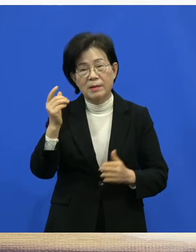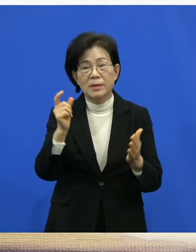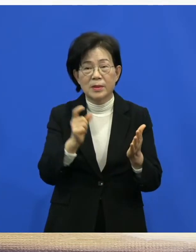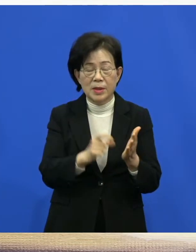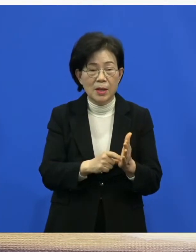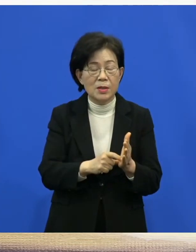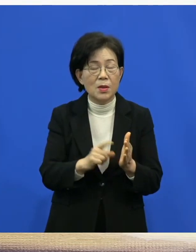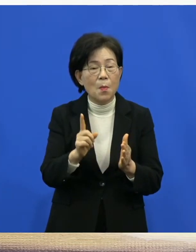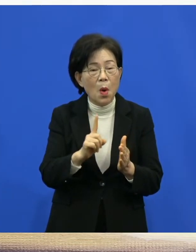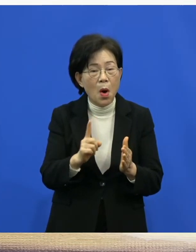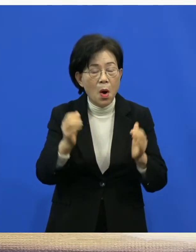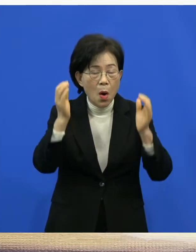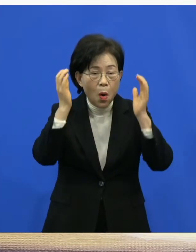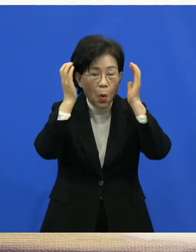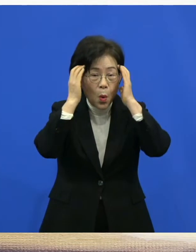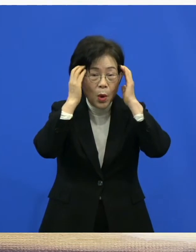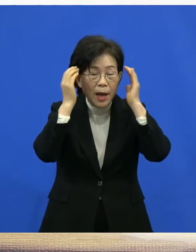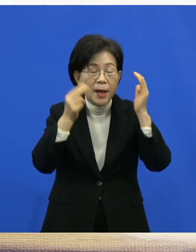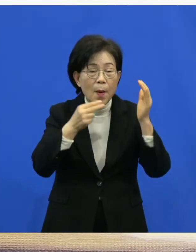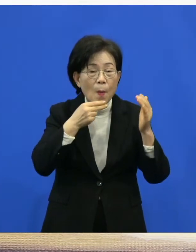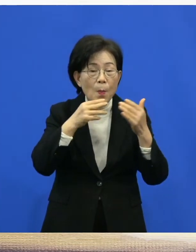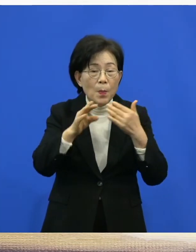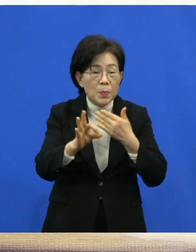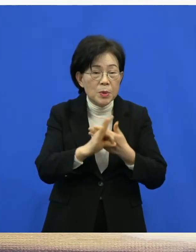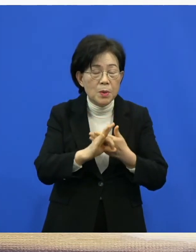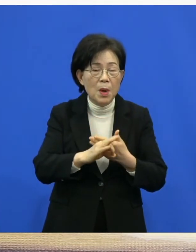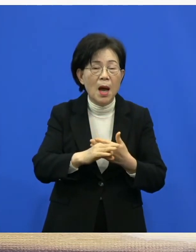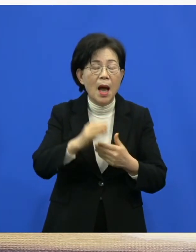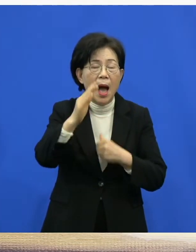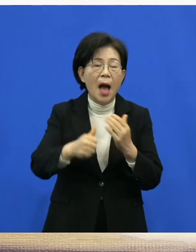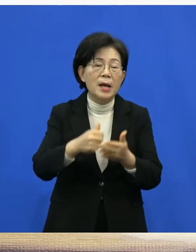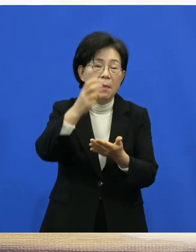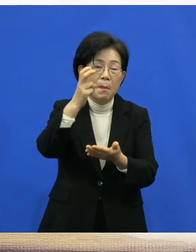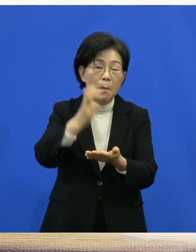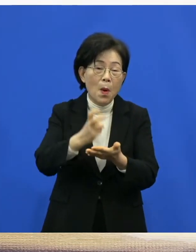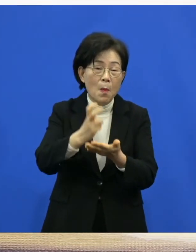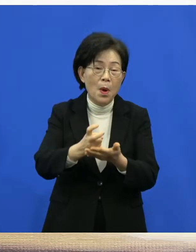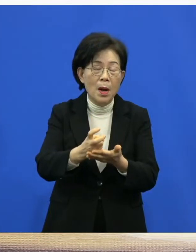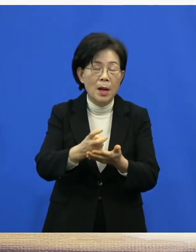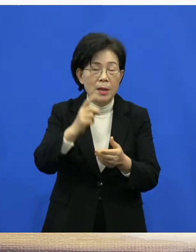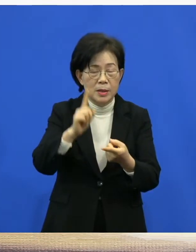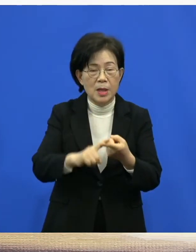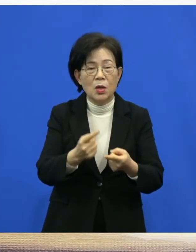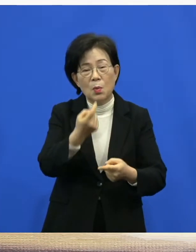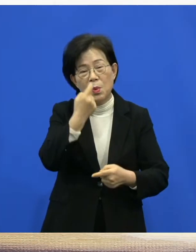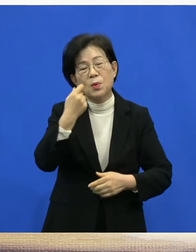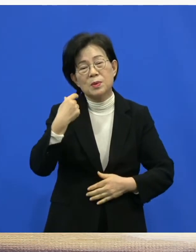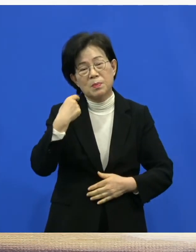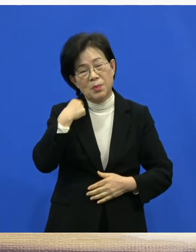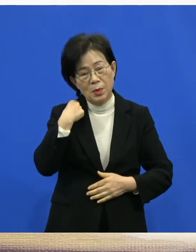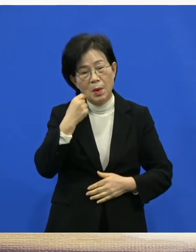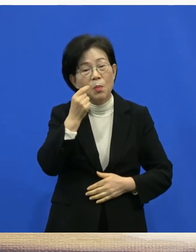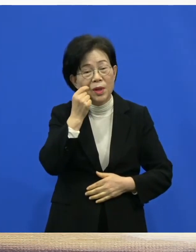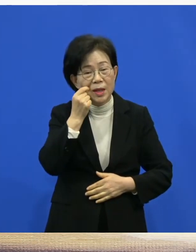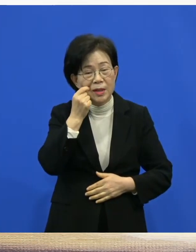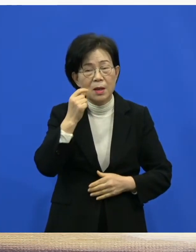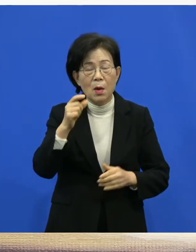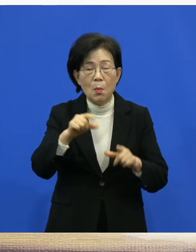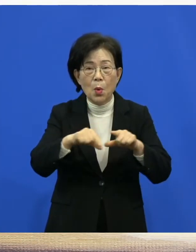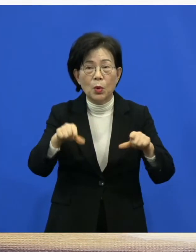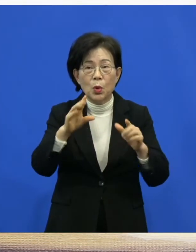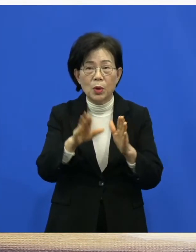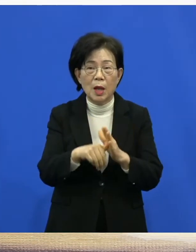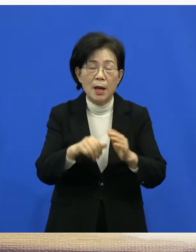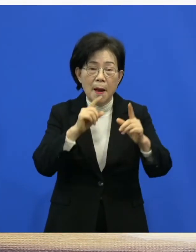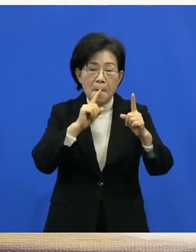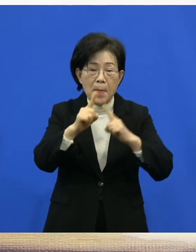이 말은 뭘까요? 고난이 아니면 율례를 그렇게 배울 수 없었다는 거예요. 여러분 보통 때는요 그냥